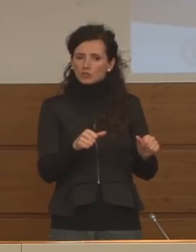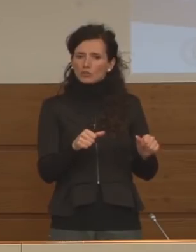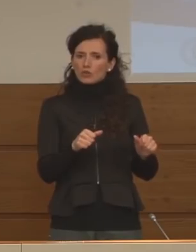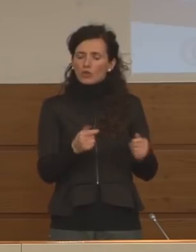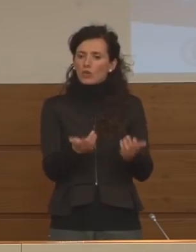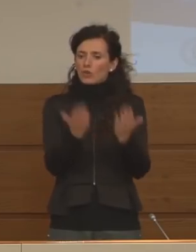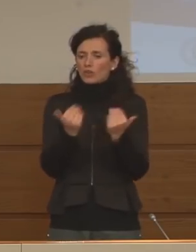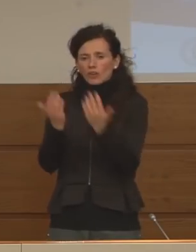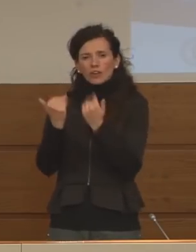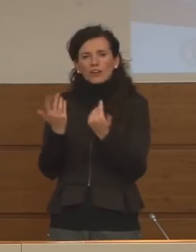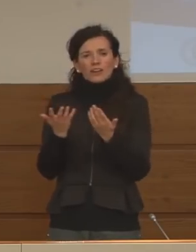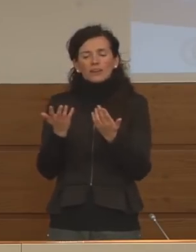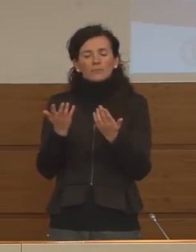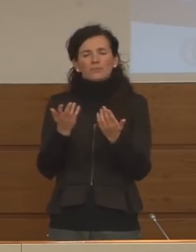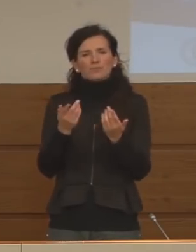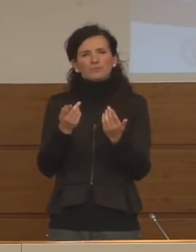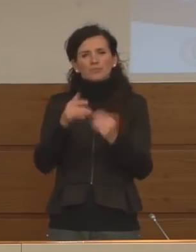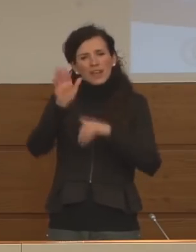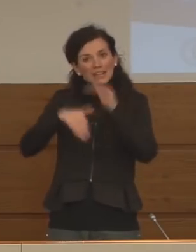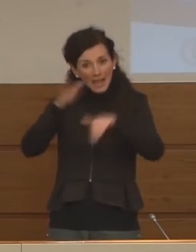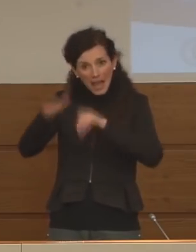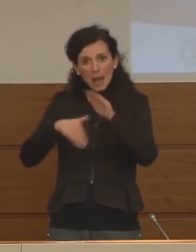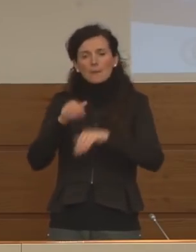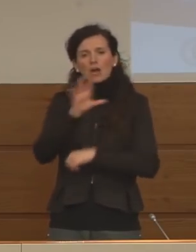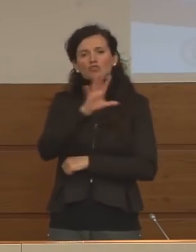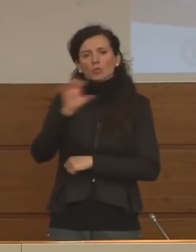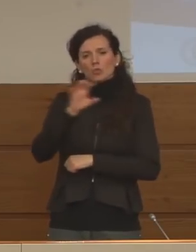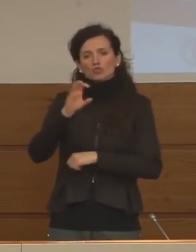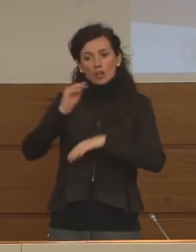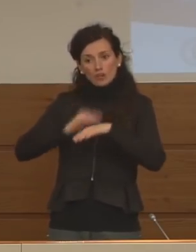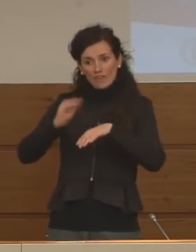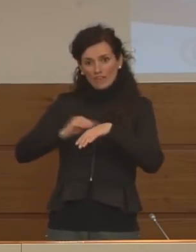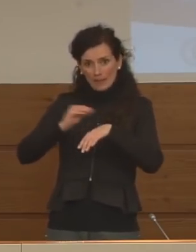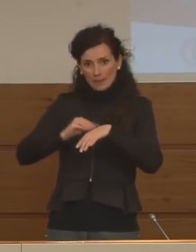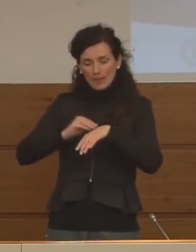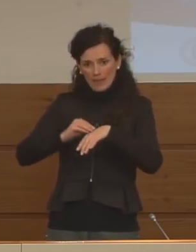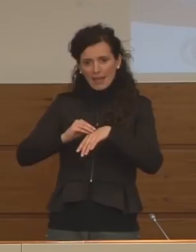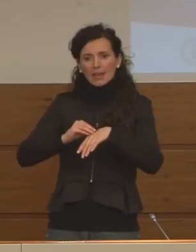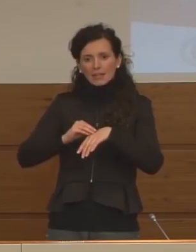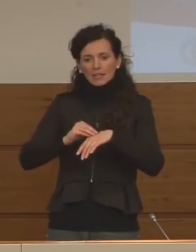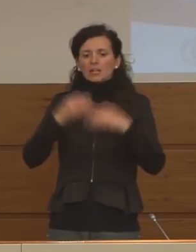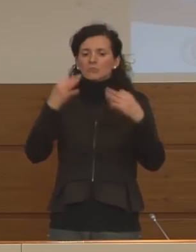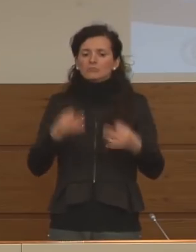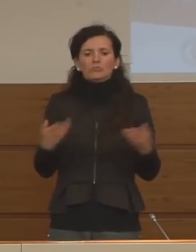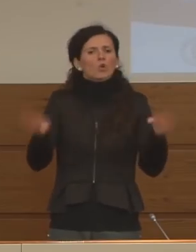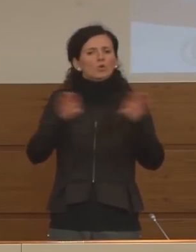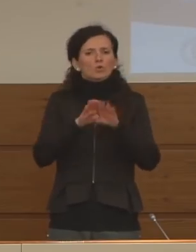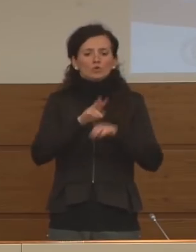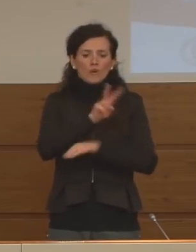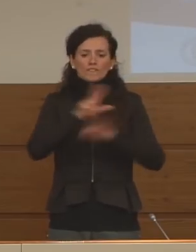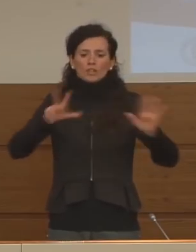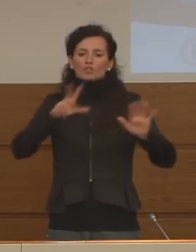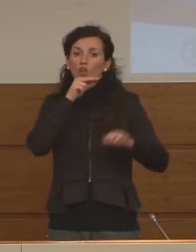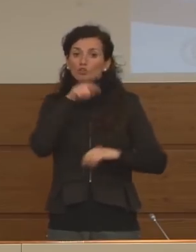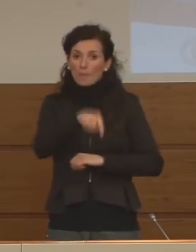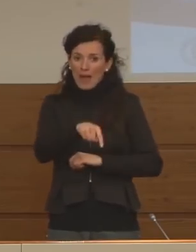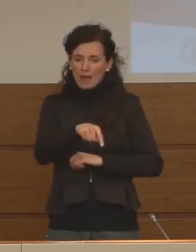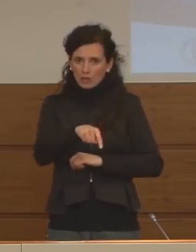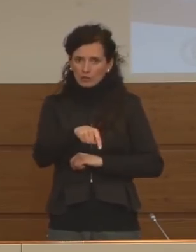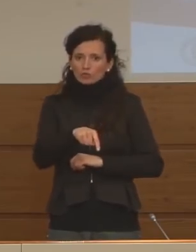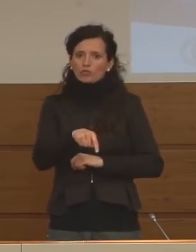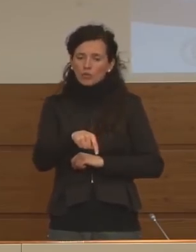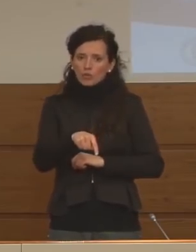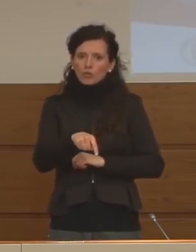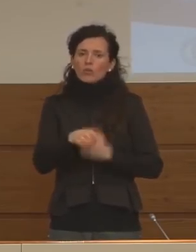500 infermieri si concluderà il prossimo 28 marzo contiamo anche in